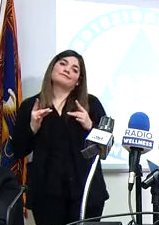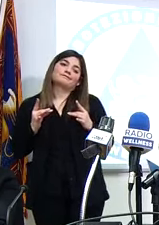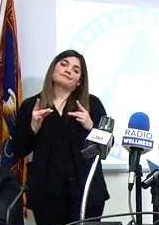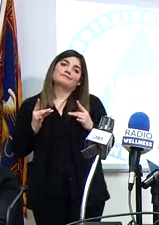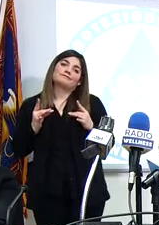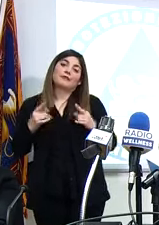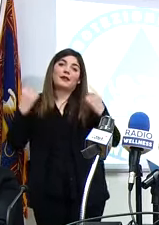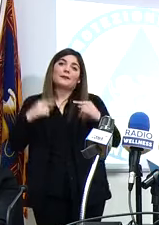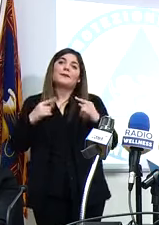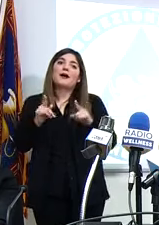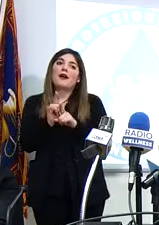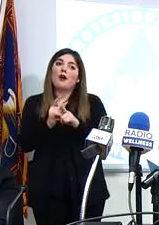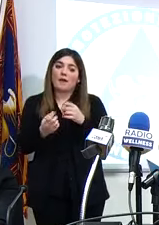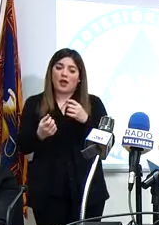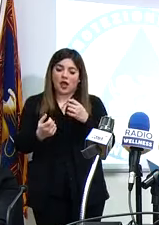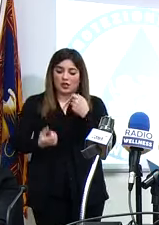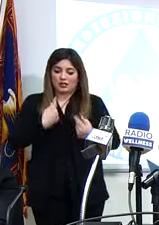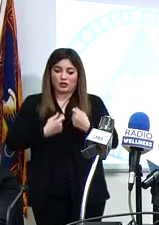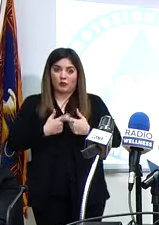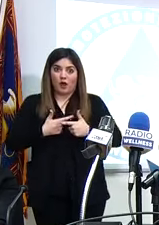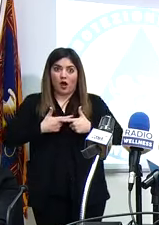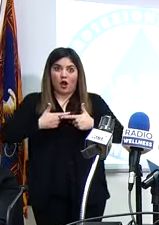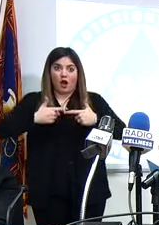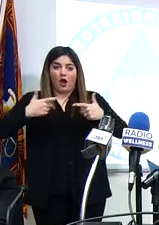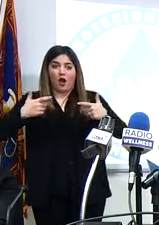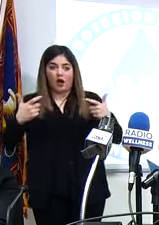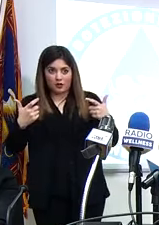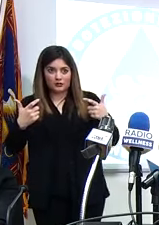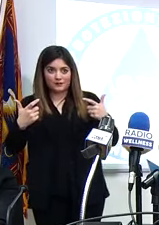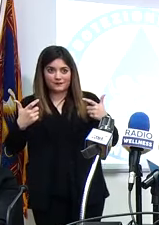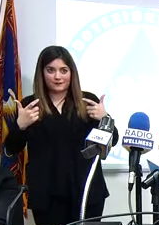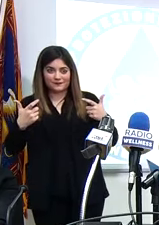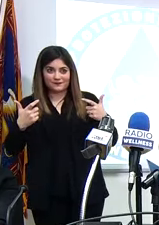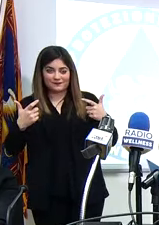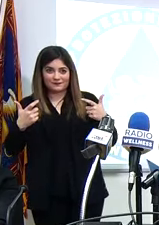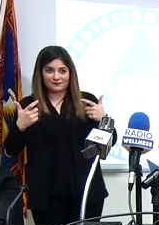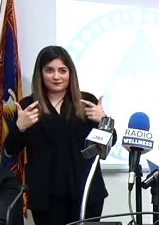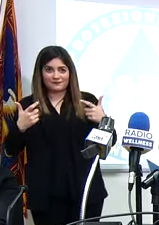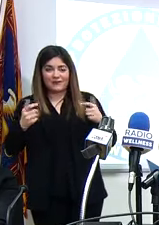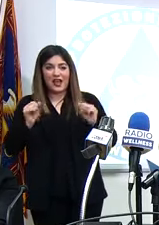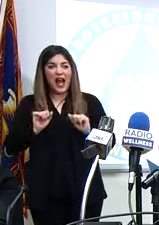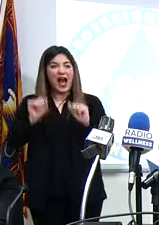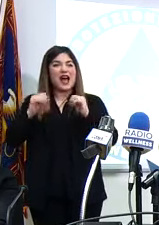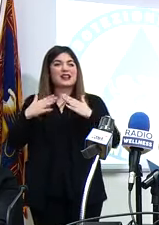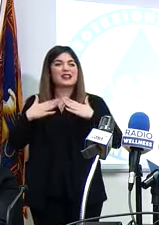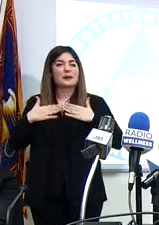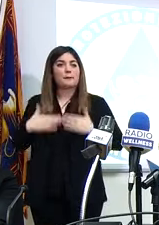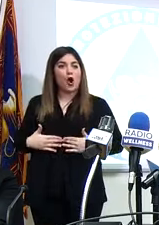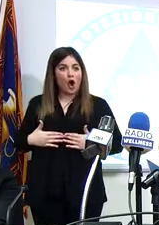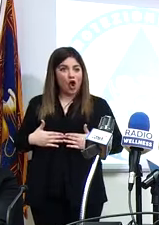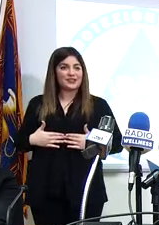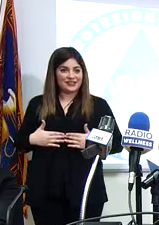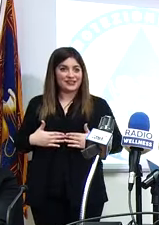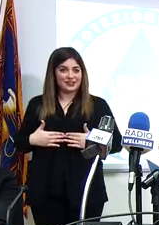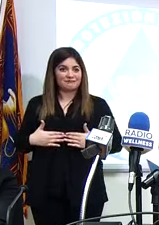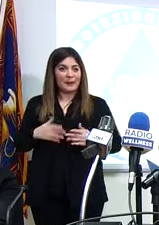dei sintomi, che di solito è dovuto, si chiama antibody mediated enhancement,